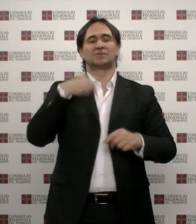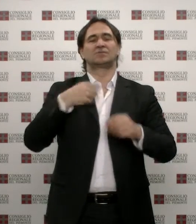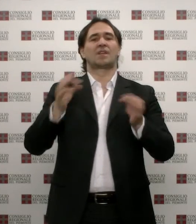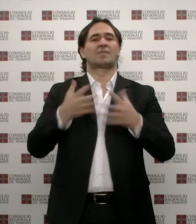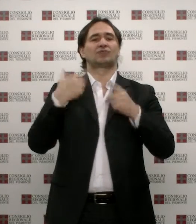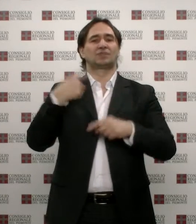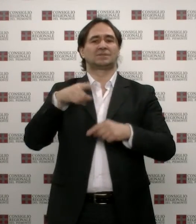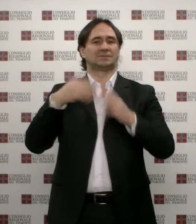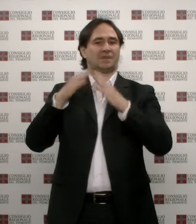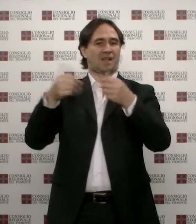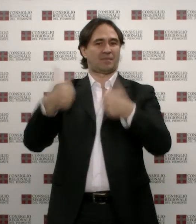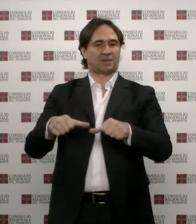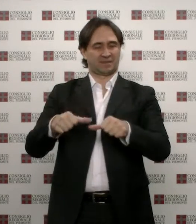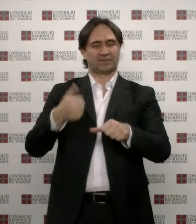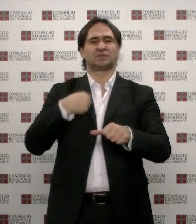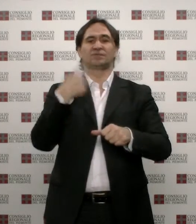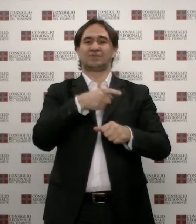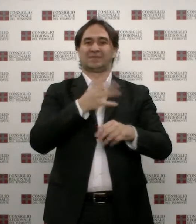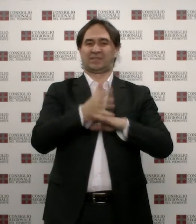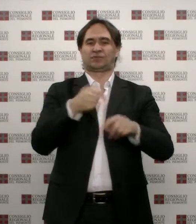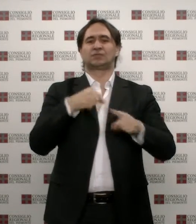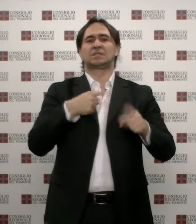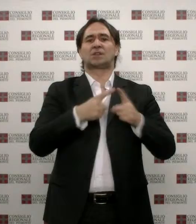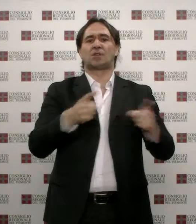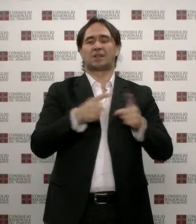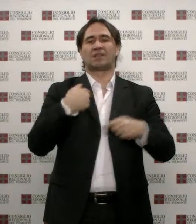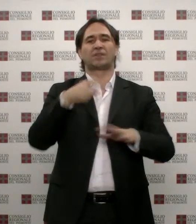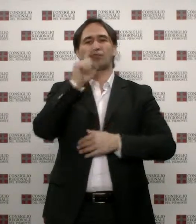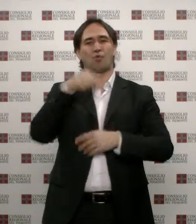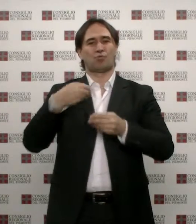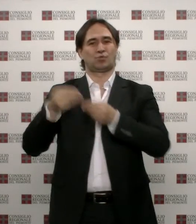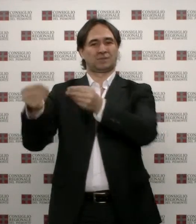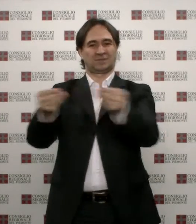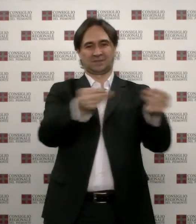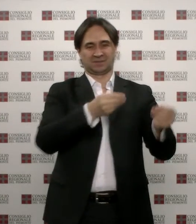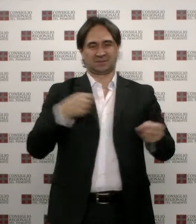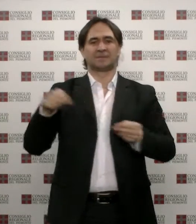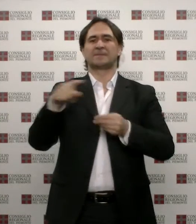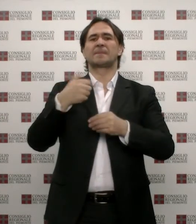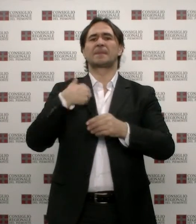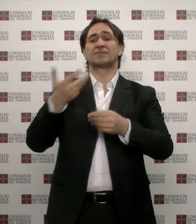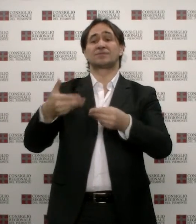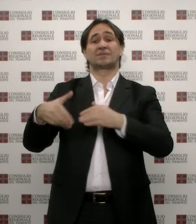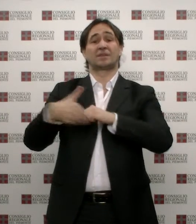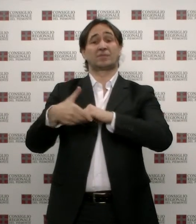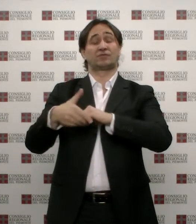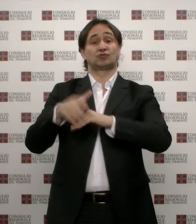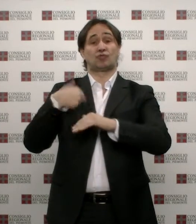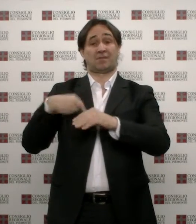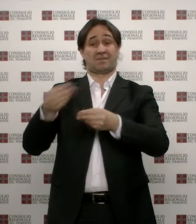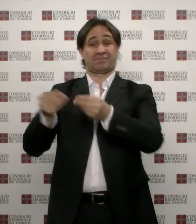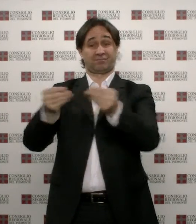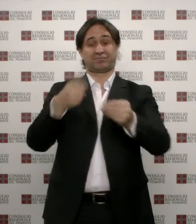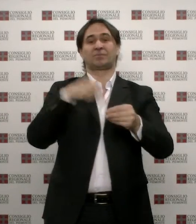Il provvedimento interviene in via straordinaria, conferendo ai comuni la facoltà di prorogare le assegnazioni provvisorie in corso e di rinnovare quelle